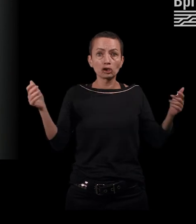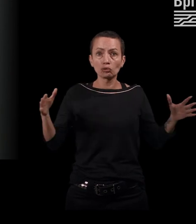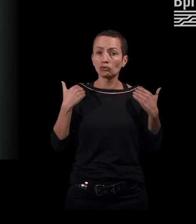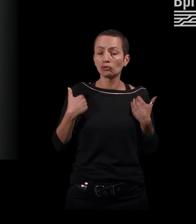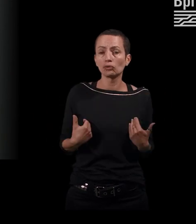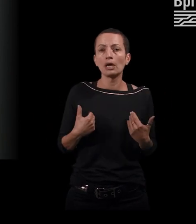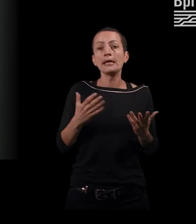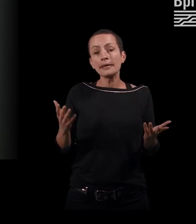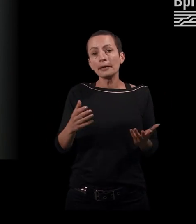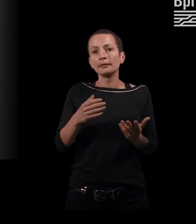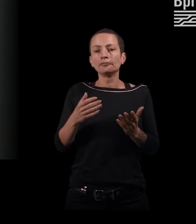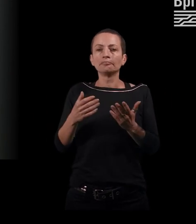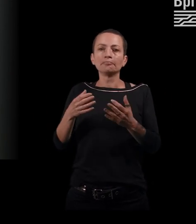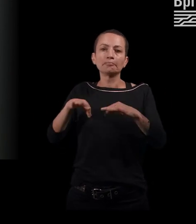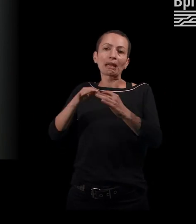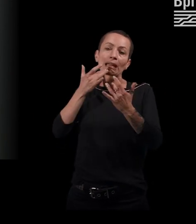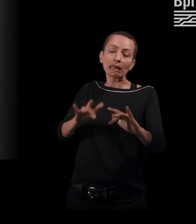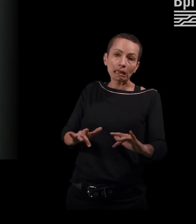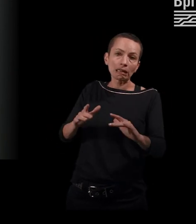Maintenant, est-ce que l'exil ou l'expatriation